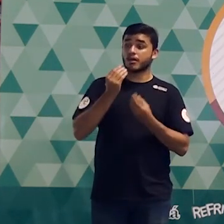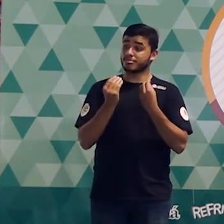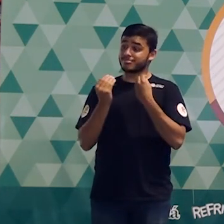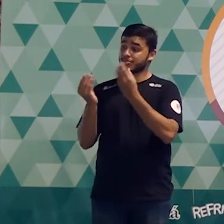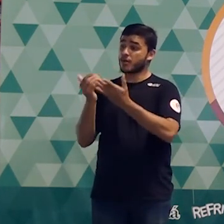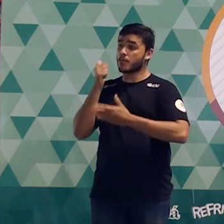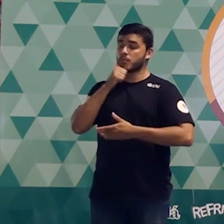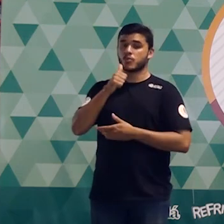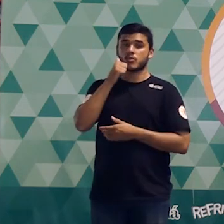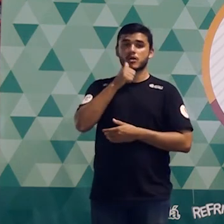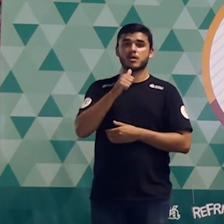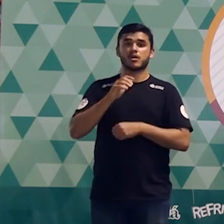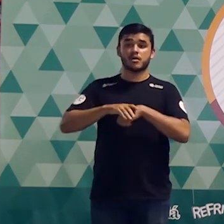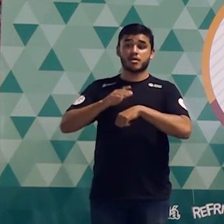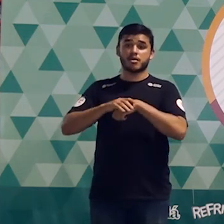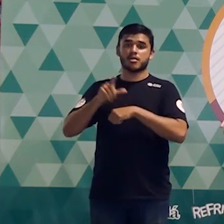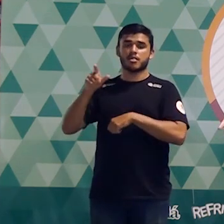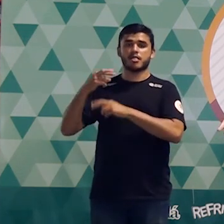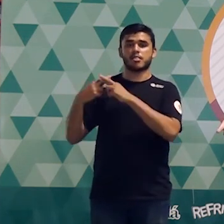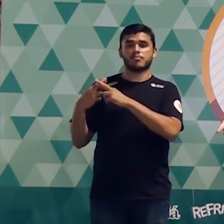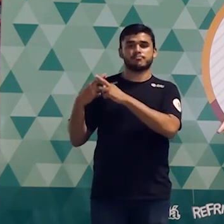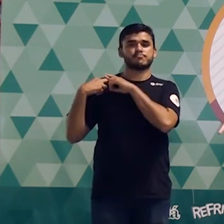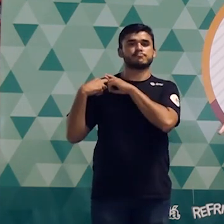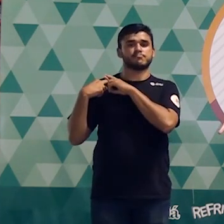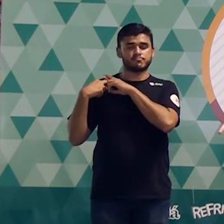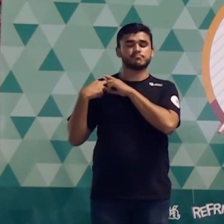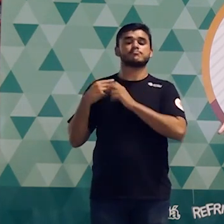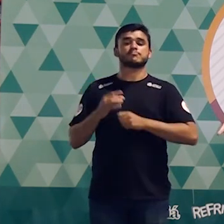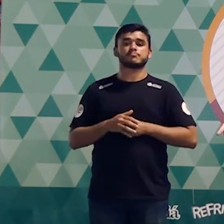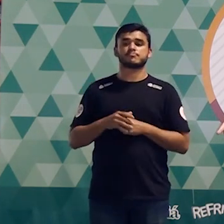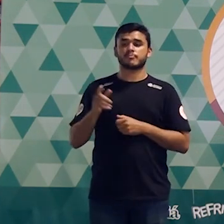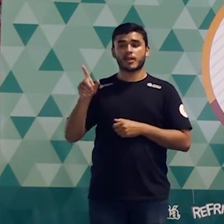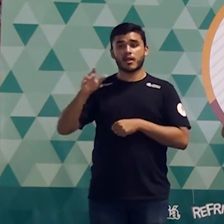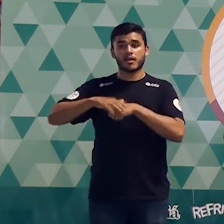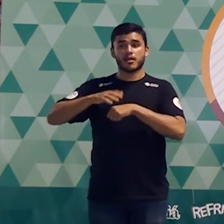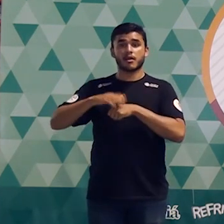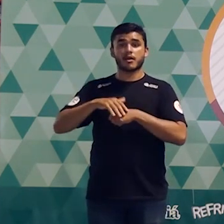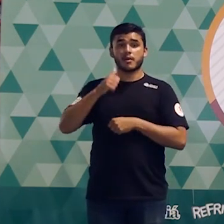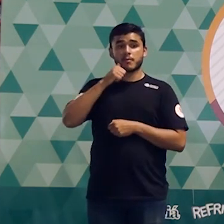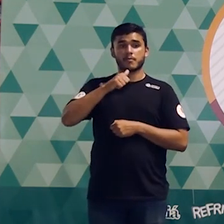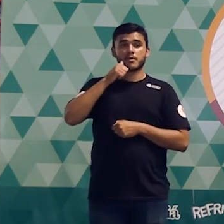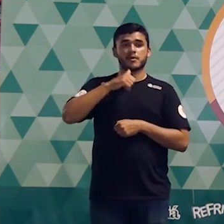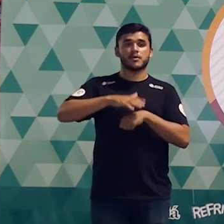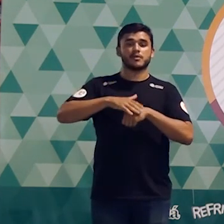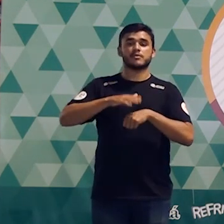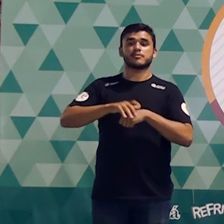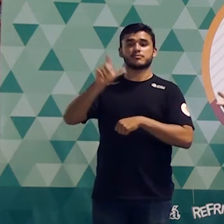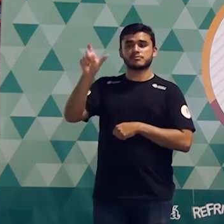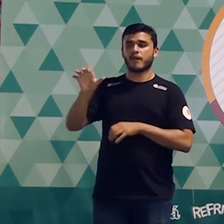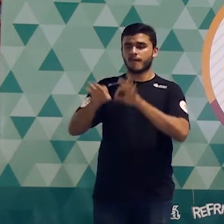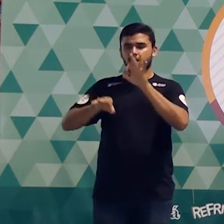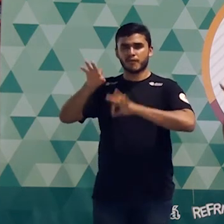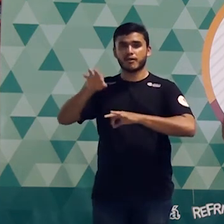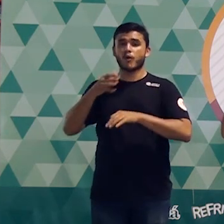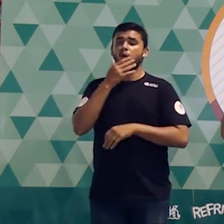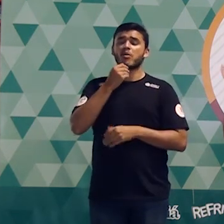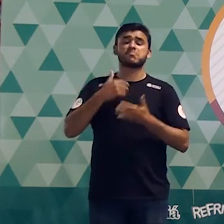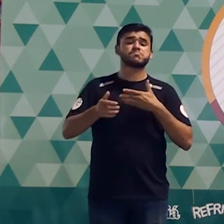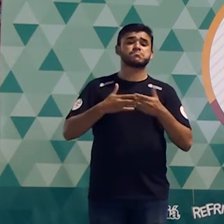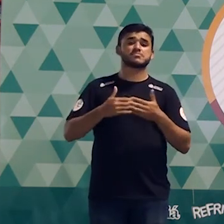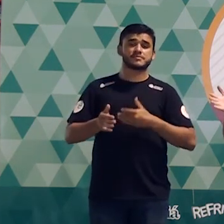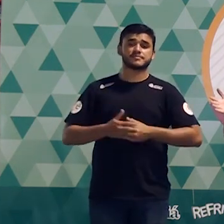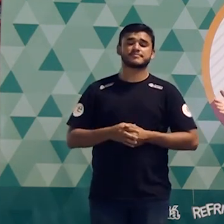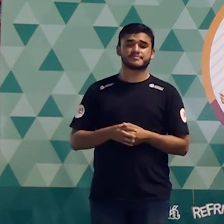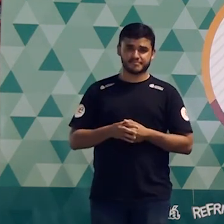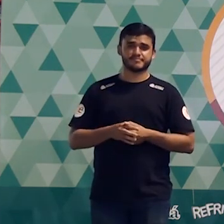mulher o controle de natalidade. Aí a mulher começou a controlar, certo? Porque a mulher é organizada, né? O homem é esculhambado. Mas